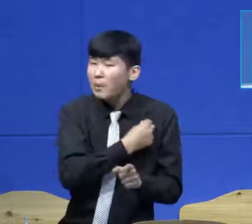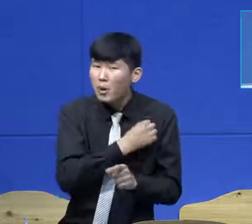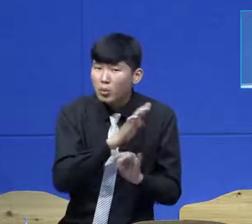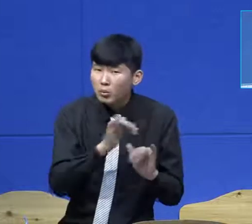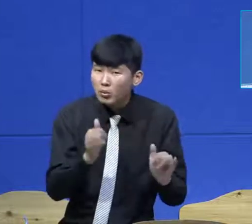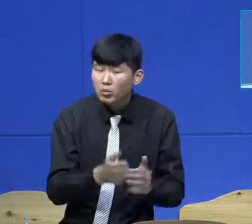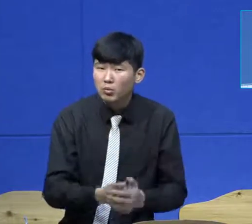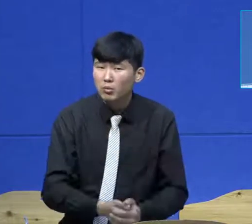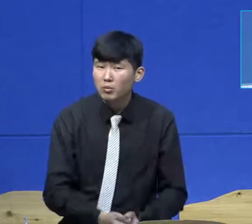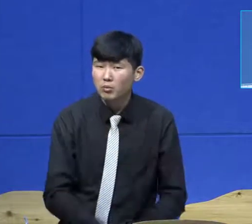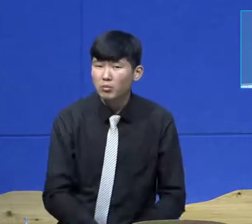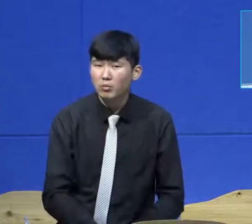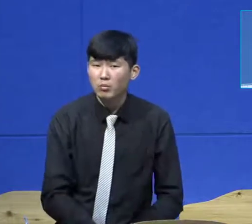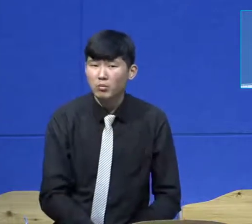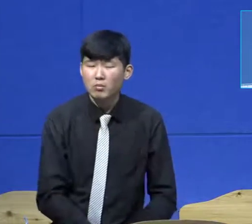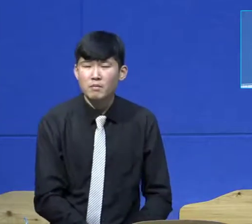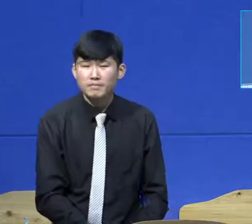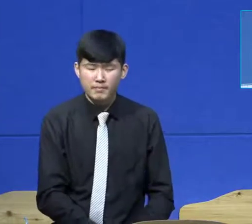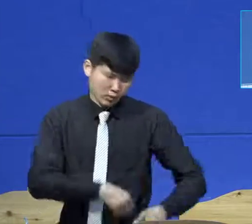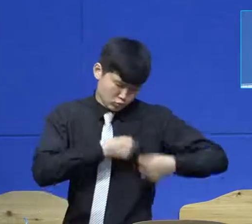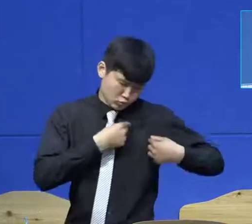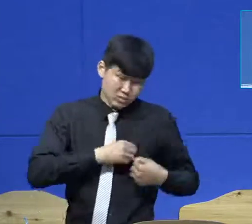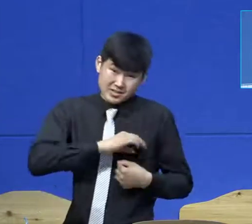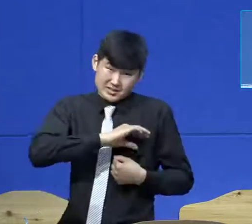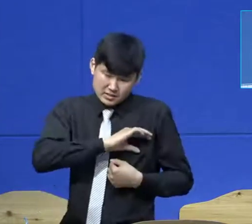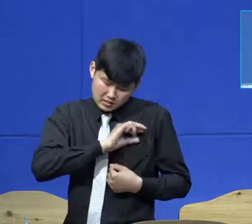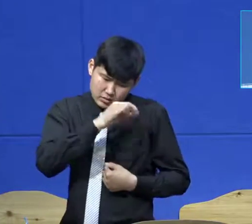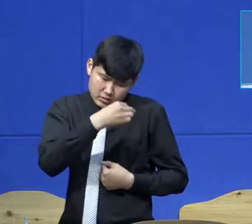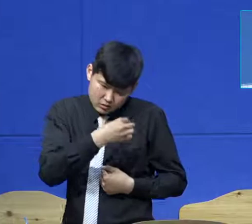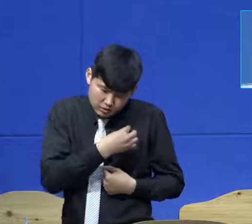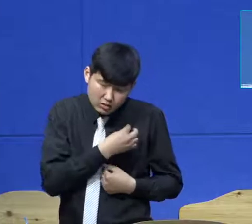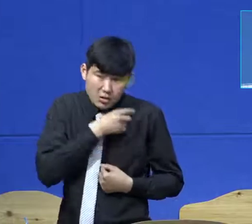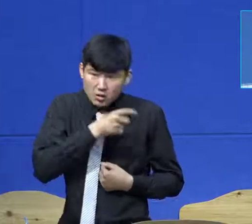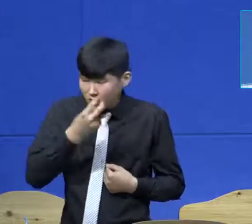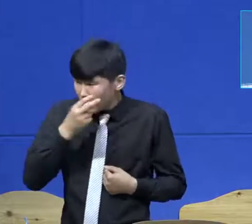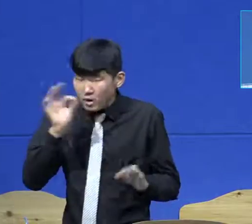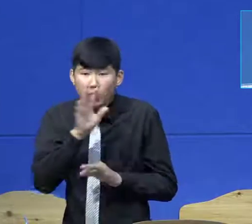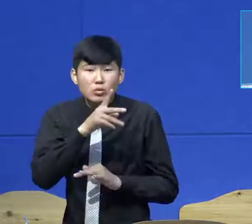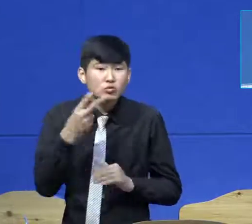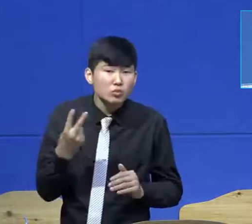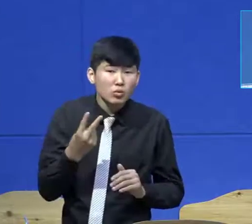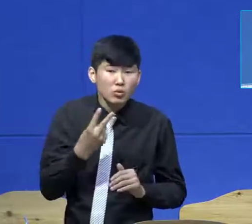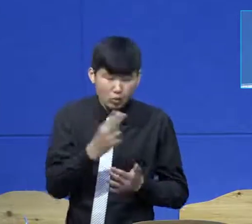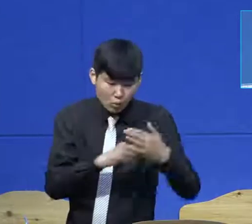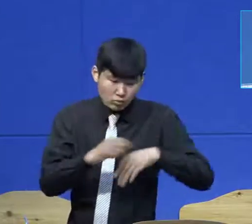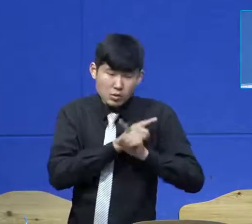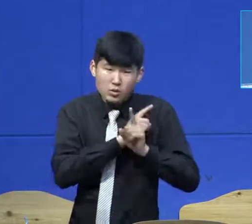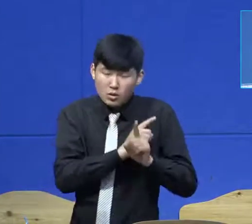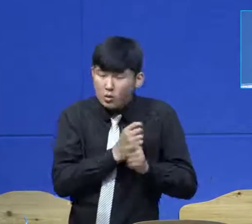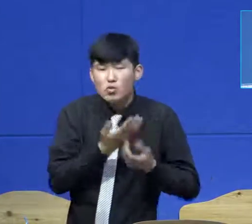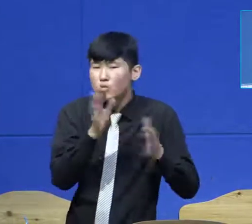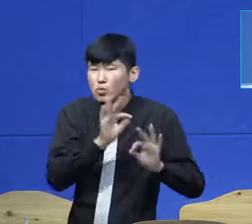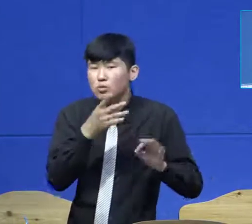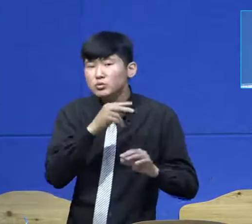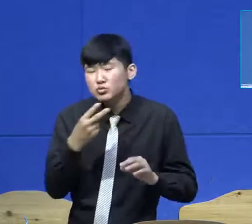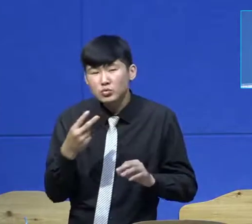Зүрх сэтгэлийг нэгтэлдэг нэгэн үүнийг харахгүй гэж юу? Тэрээр үлсийг нь хариу хүмүнд өгөхгүй гэж юу? Ямар үлс?